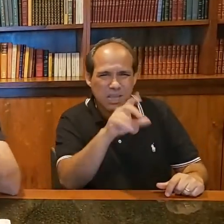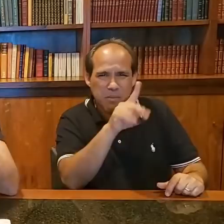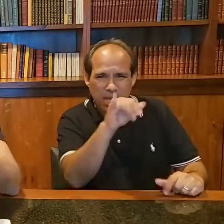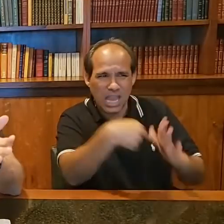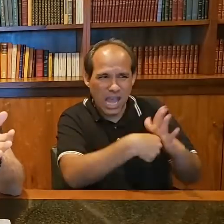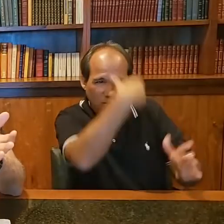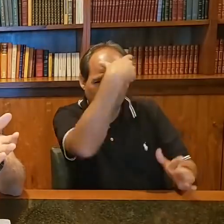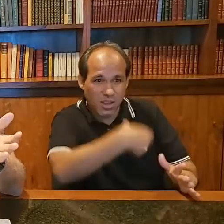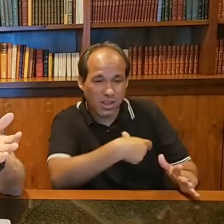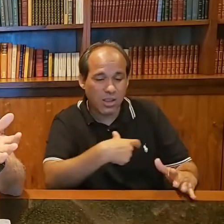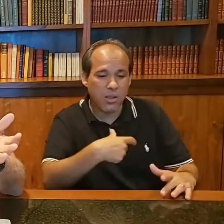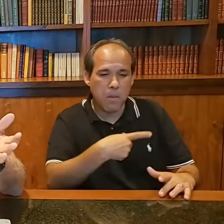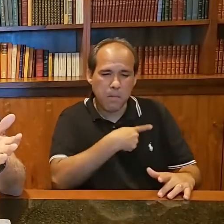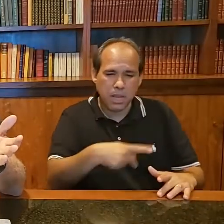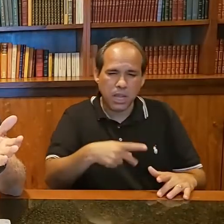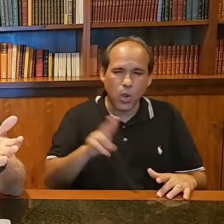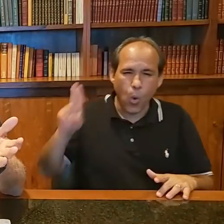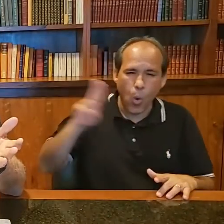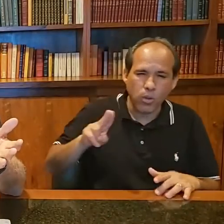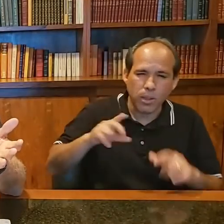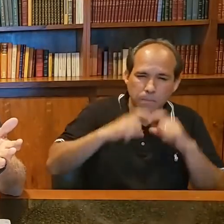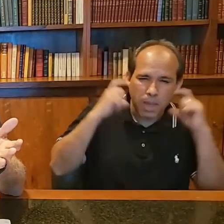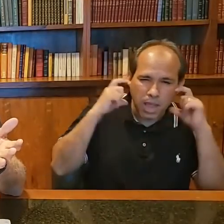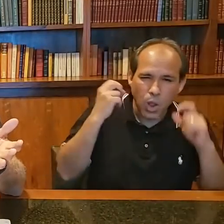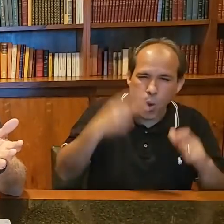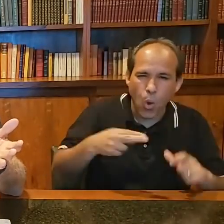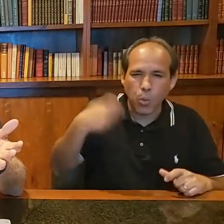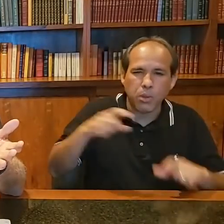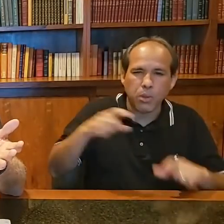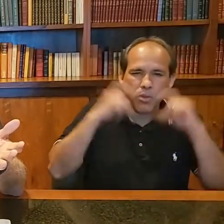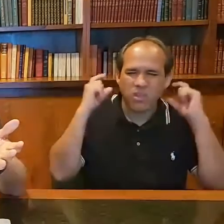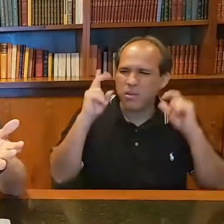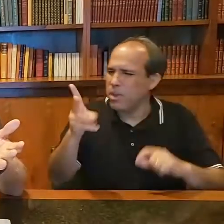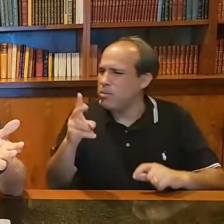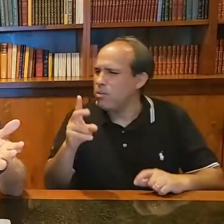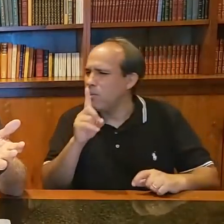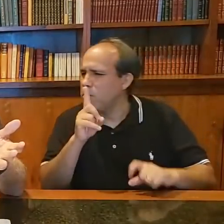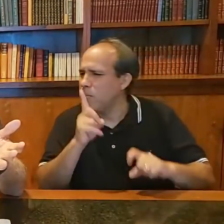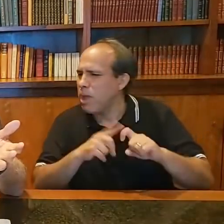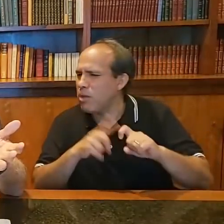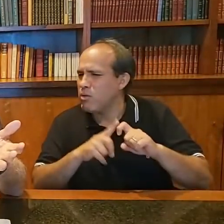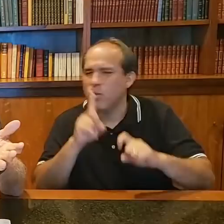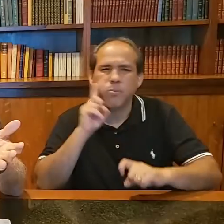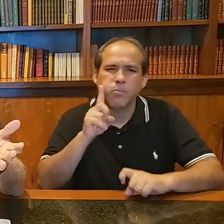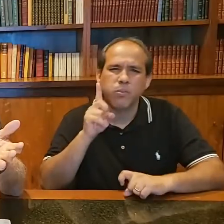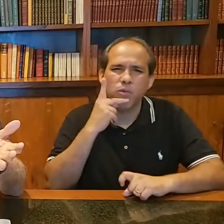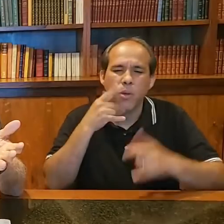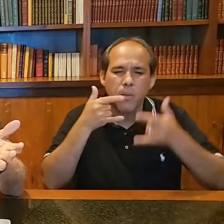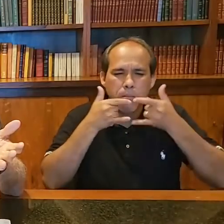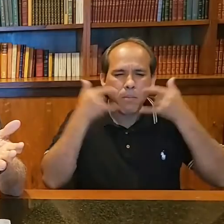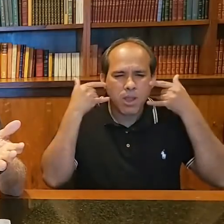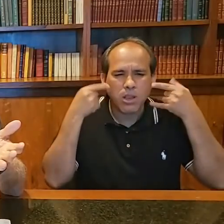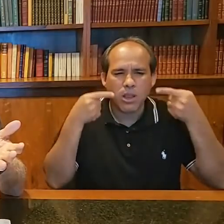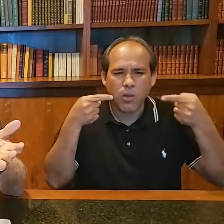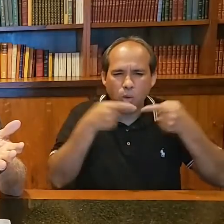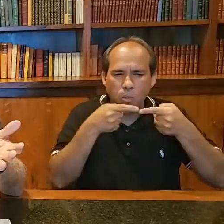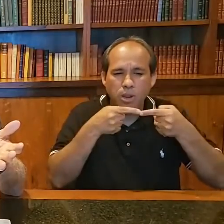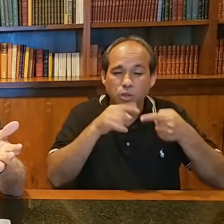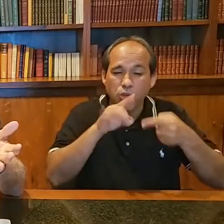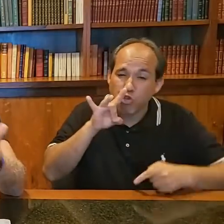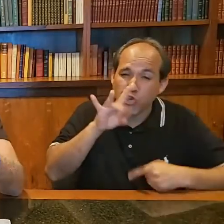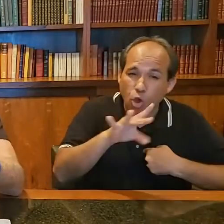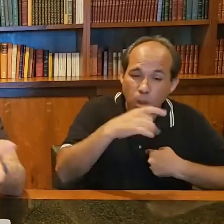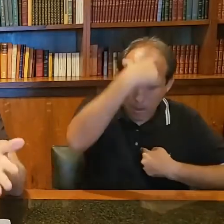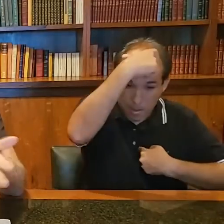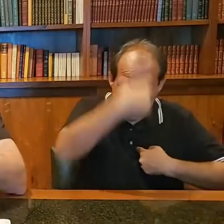Então está o doutor Fauci aqui, dos Estados Unidos, né? Falando que as máscaras são realmente eficazes para as